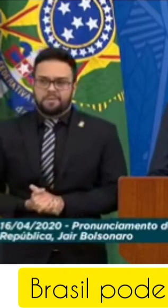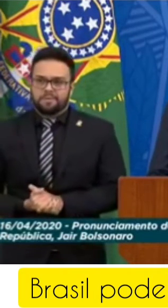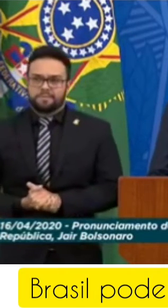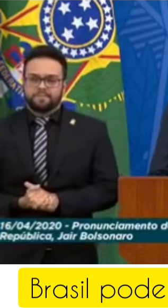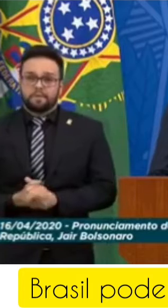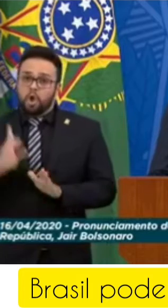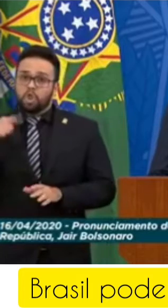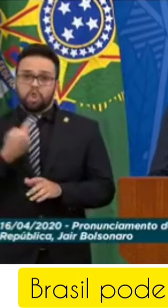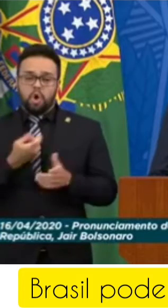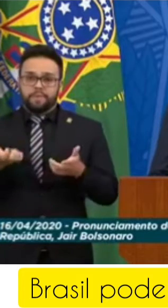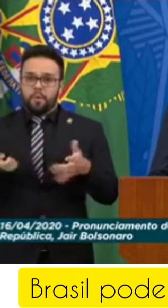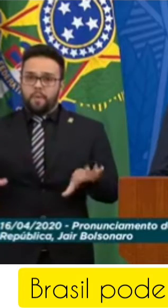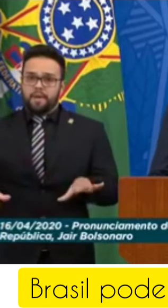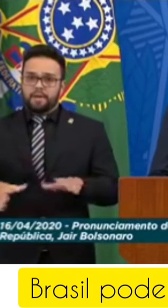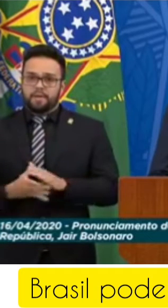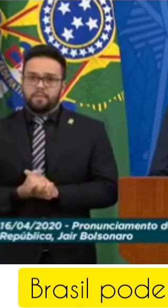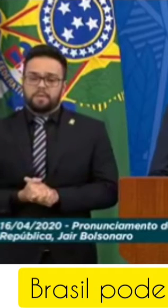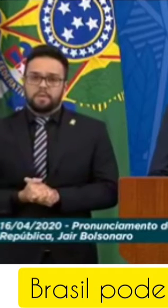Não queremos aqui